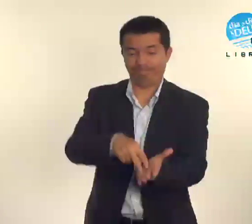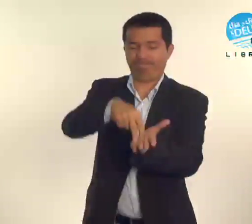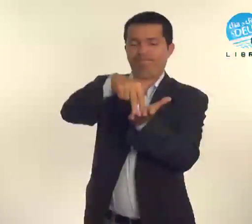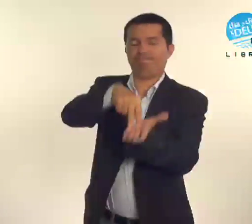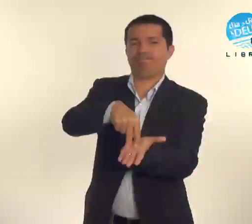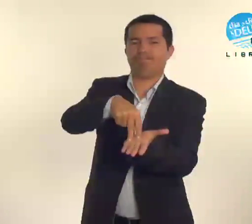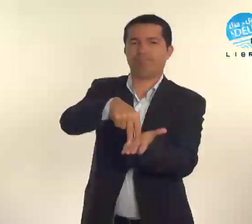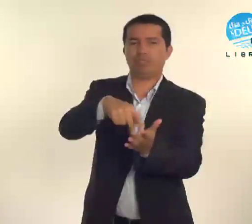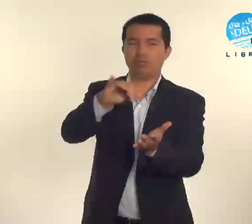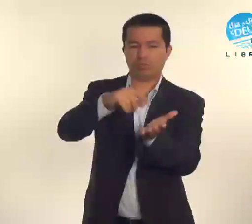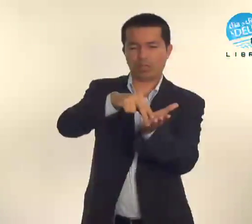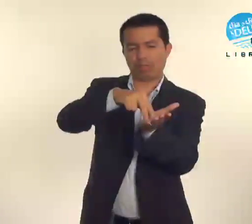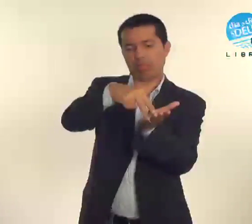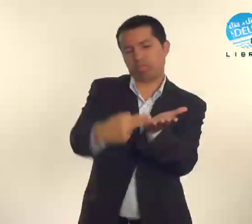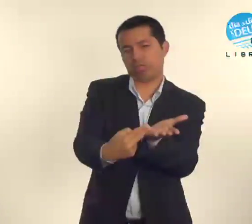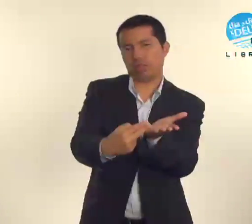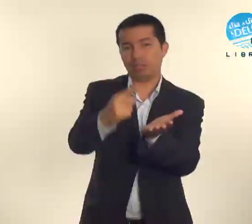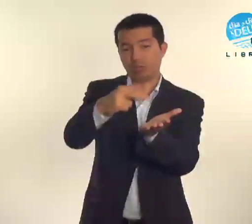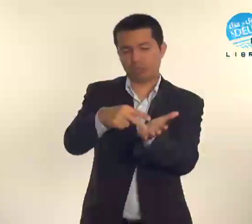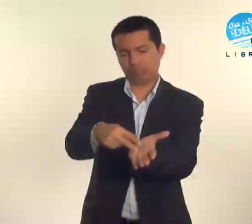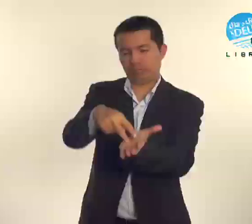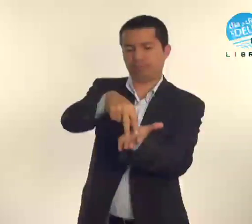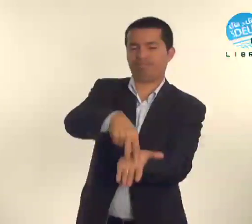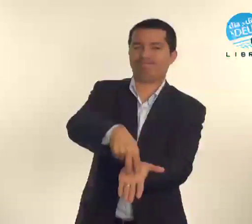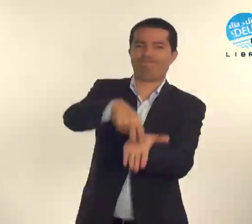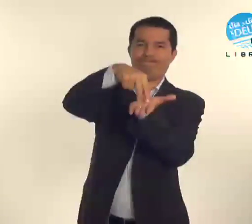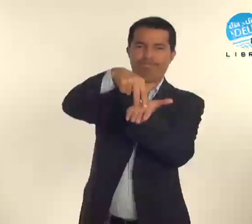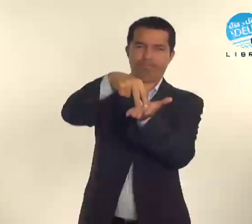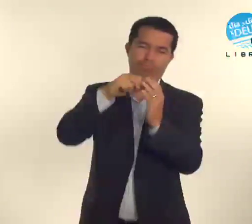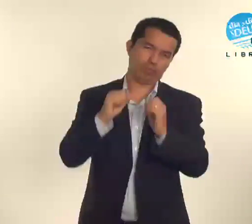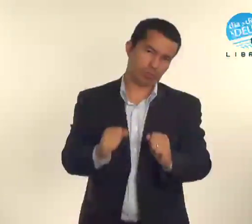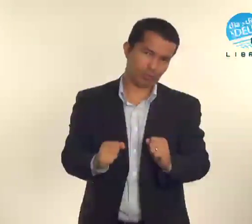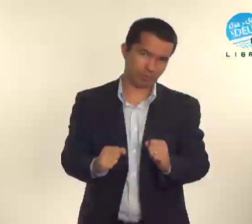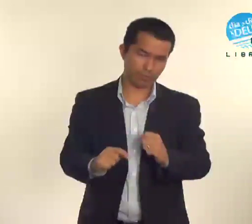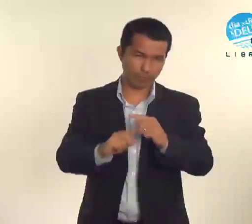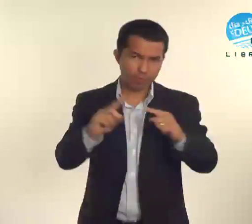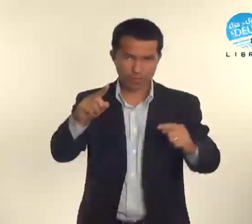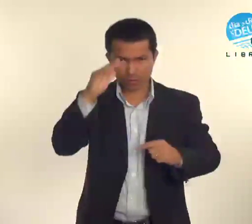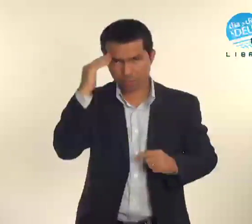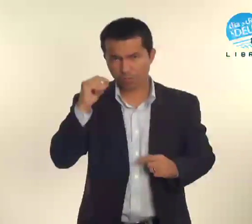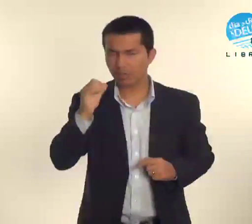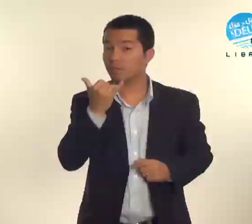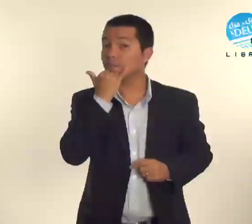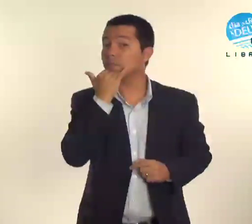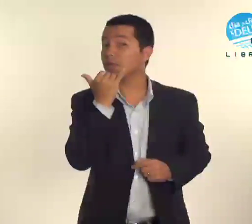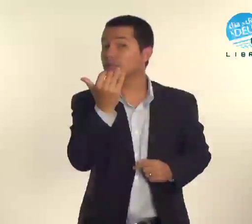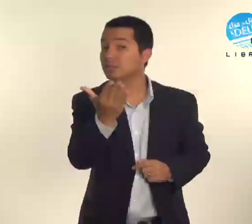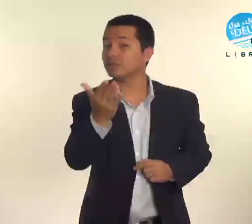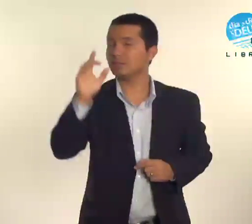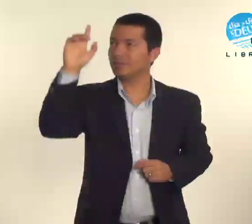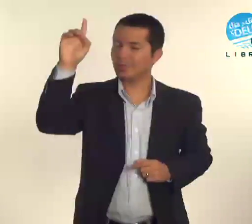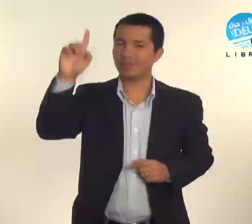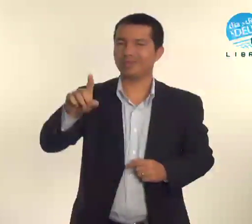levanta. E é tão tremendo porque o perdão de Deus é Ele restaurar a nossa vida,